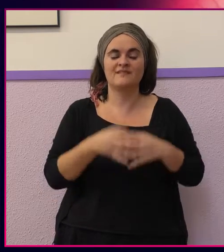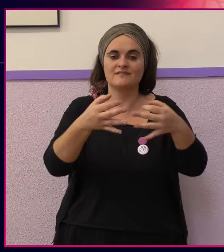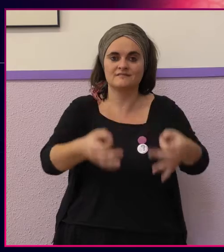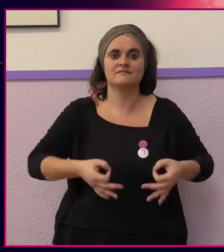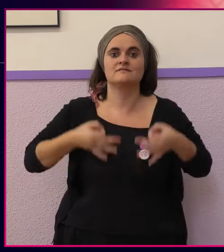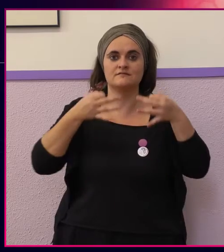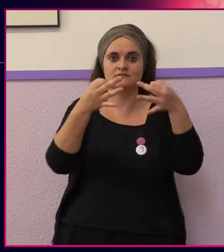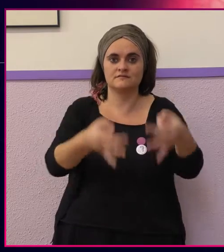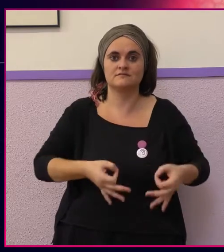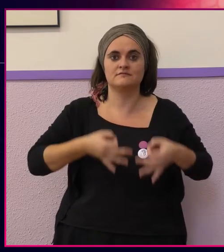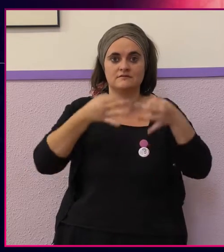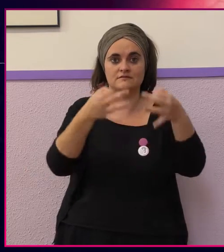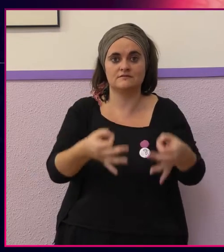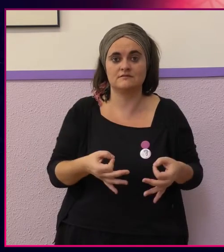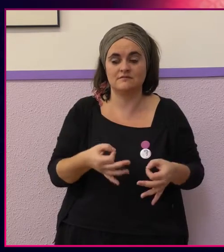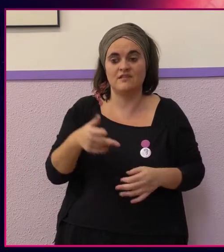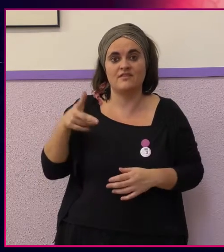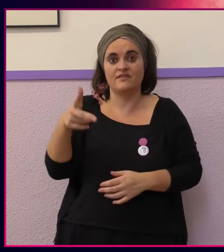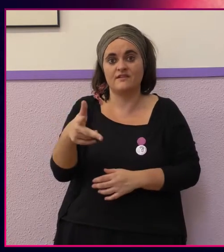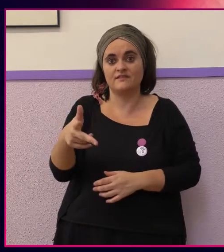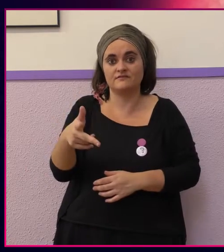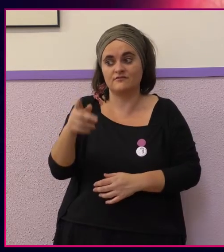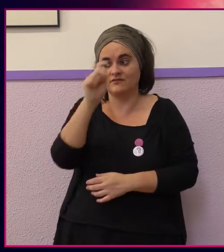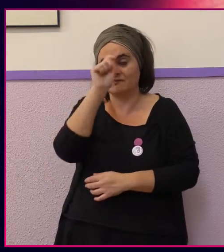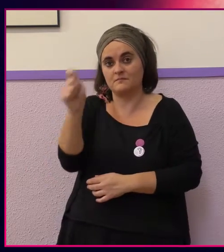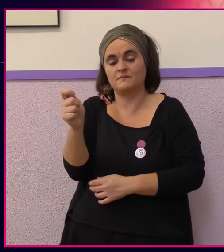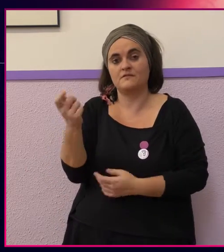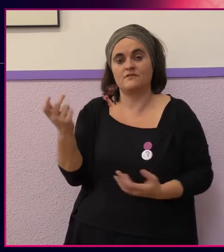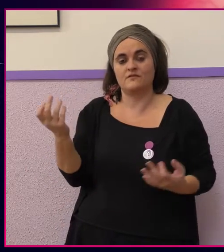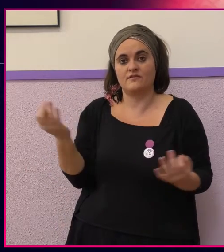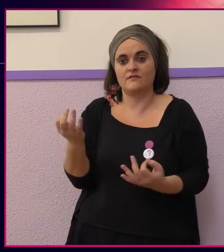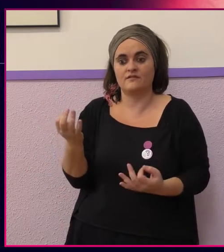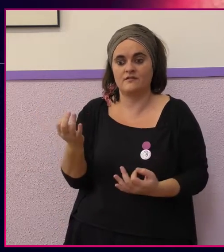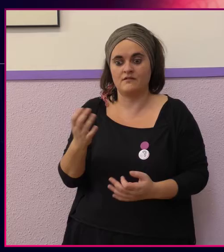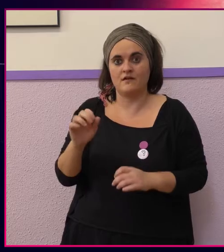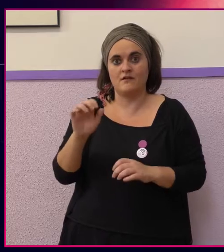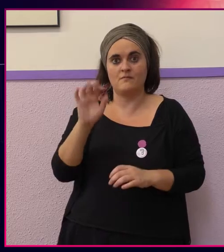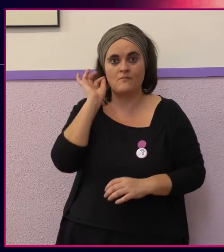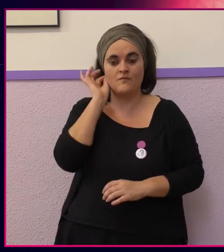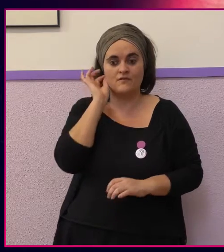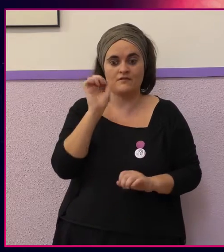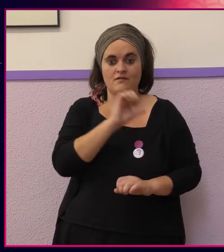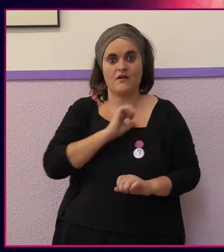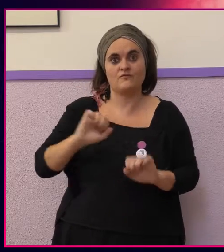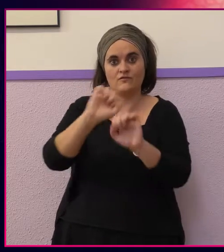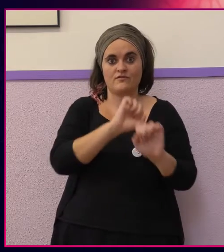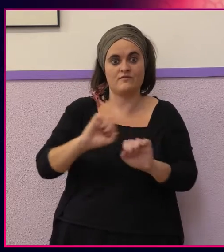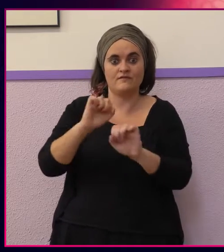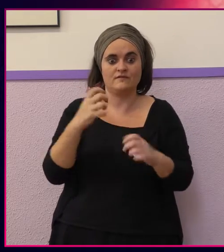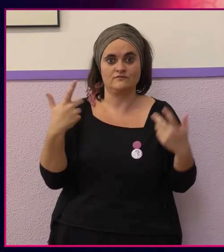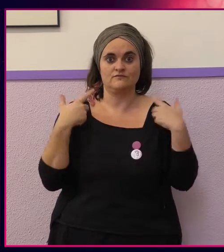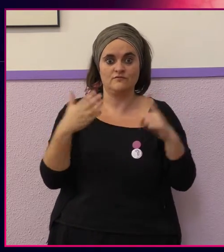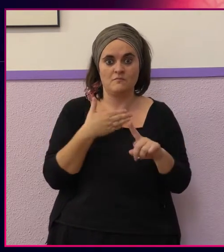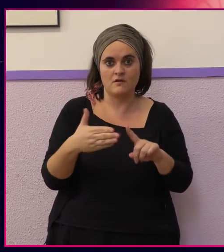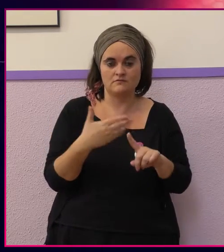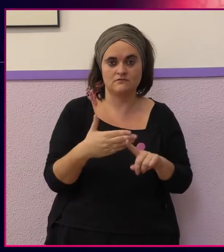maltrato y hacer un acompañamiento específico a estas siempre durante todo el proceso por la